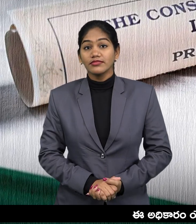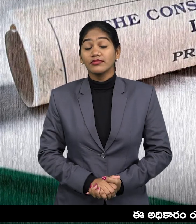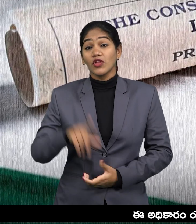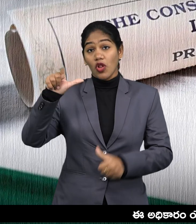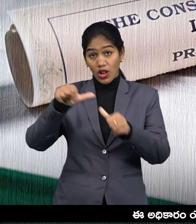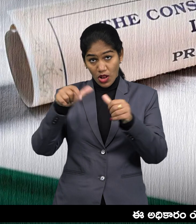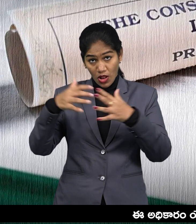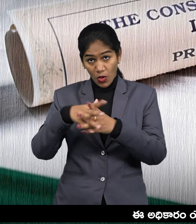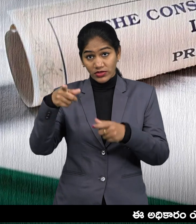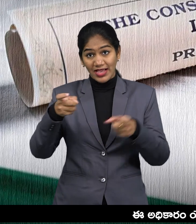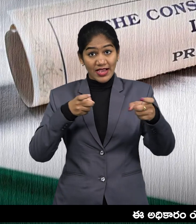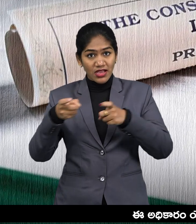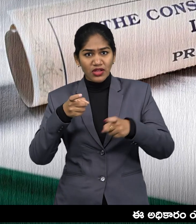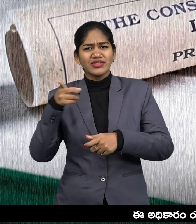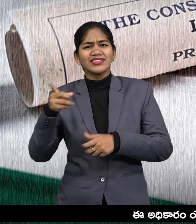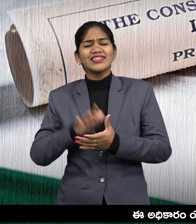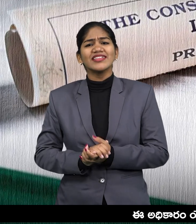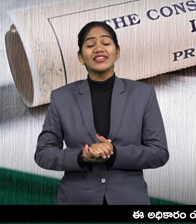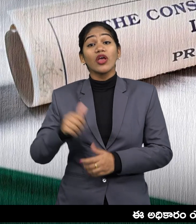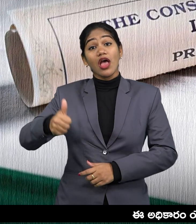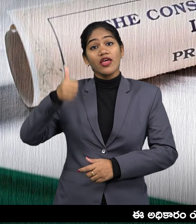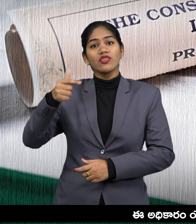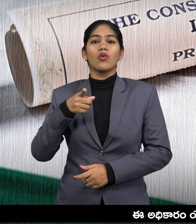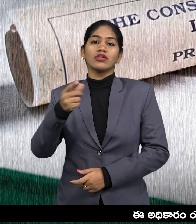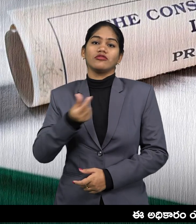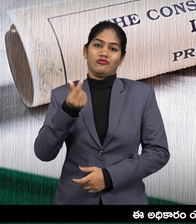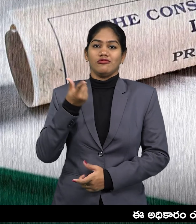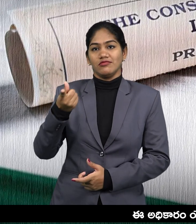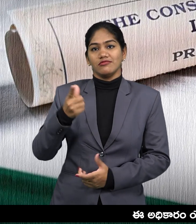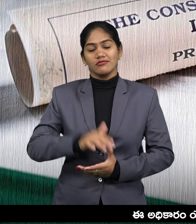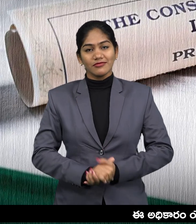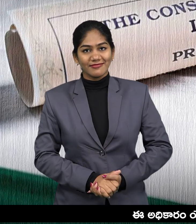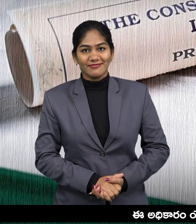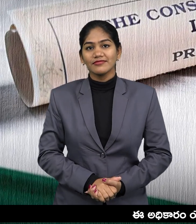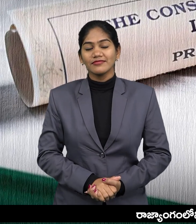ఈ అధికారం యొక్క అమలును చట్టం నియంత్రిస్తుంది.